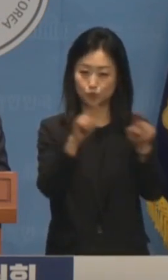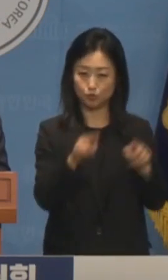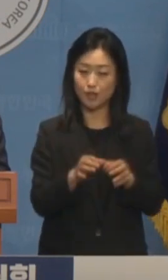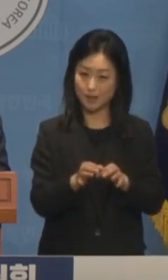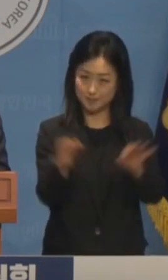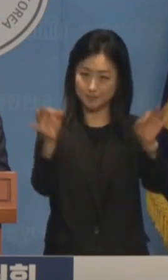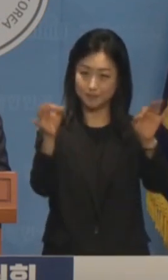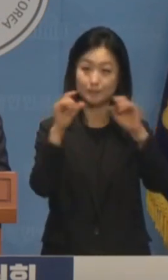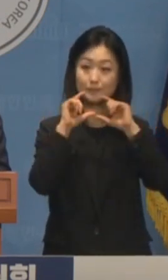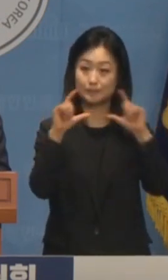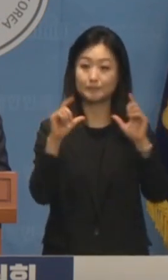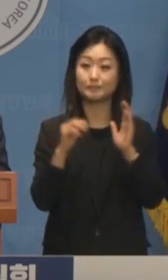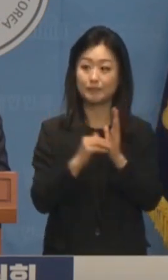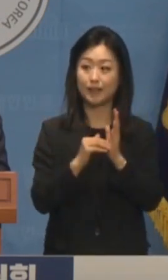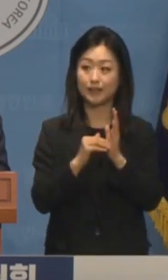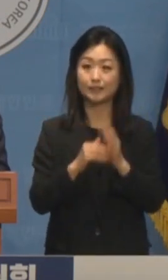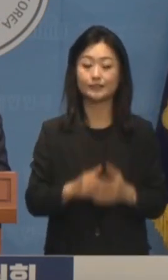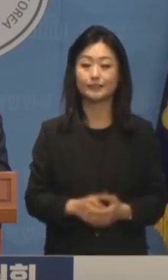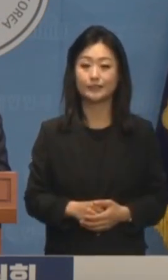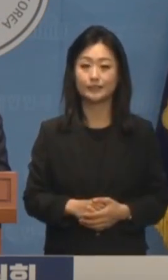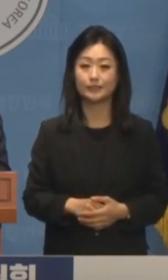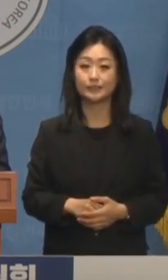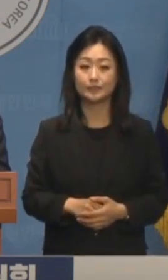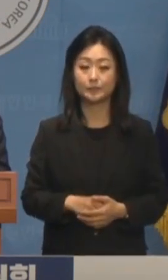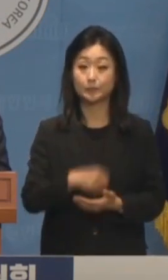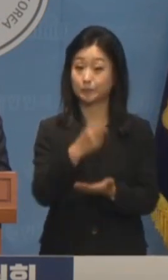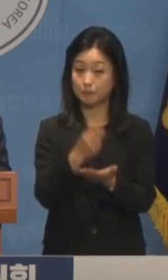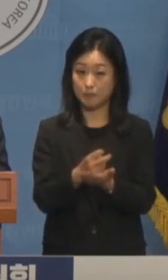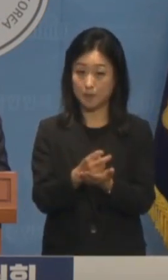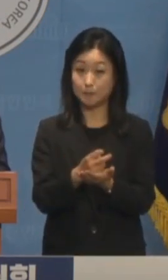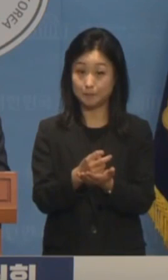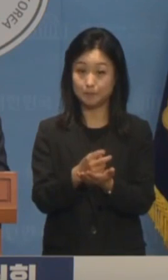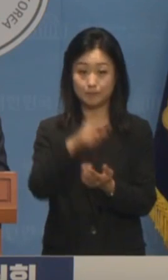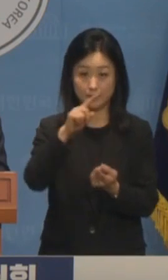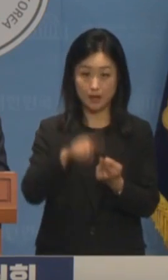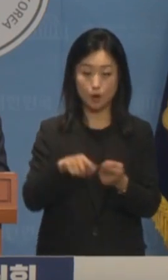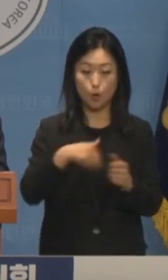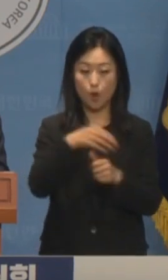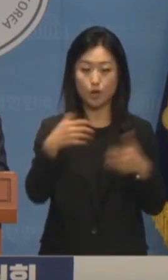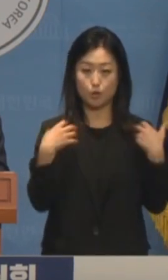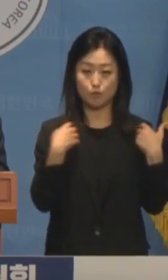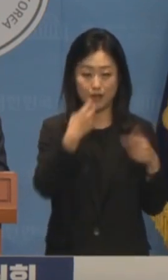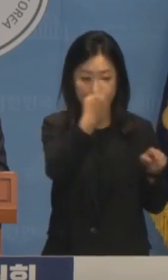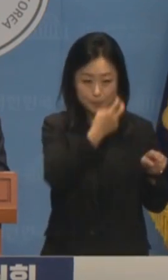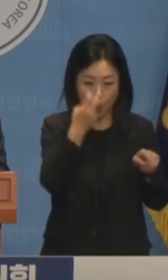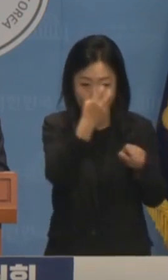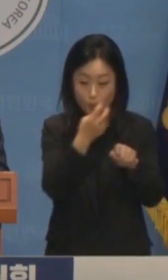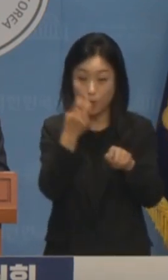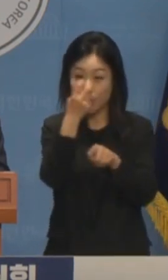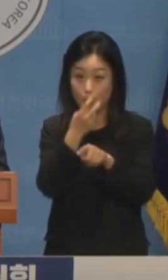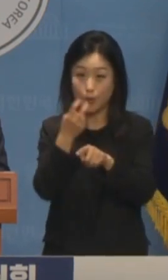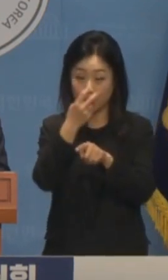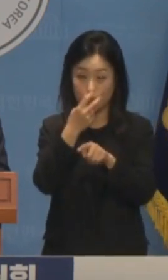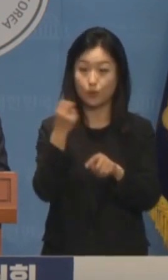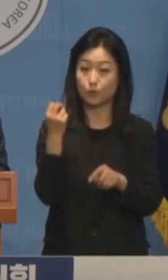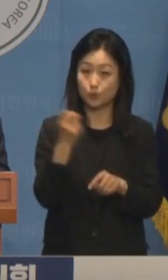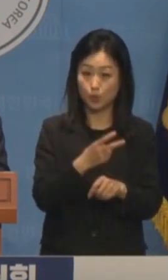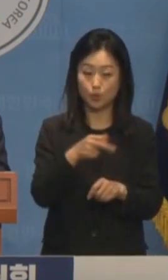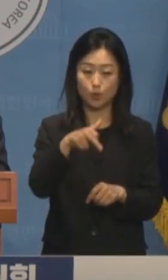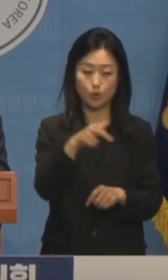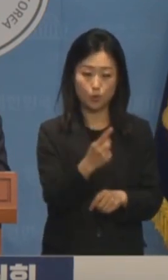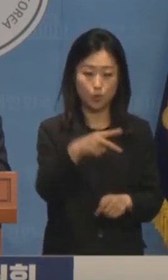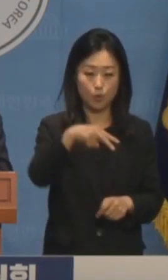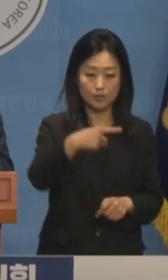차례 공언한 바가 있었습니다. 법률에 적시된 대로 환경부가 감독을 맡고 자원순환 보증금센터 일명